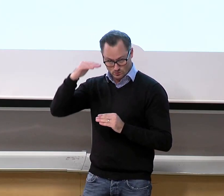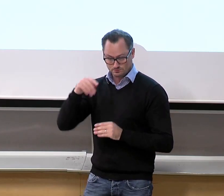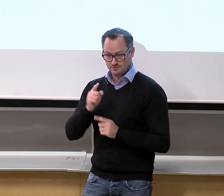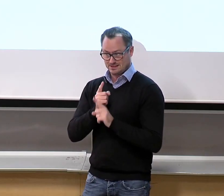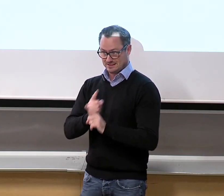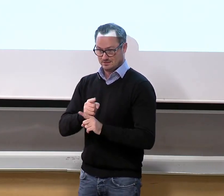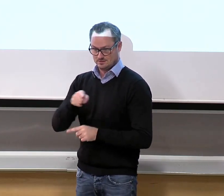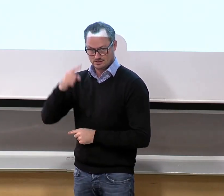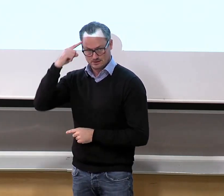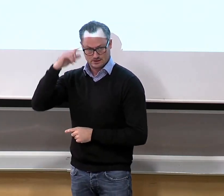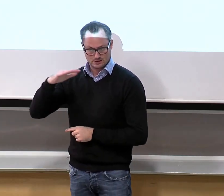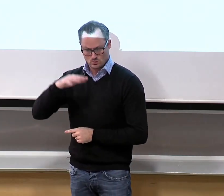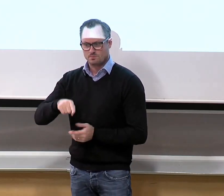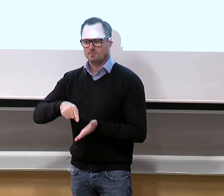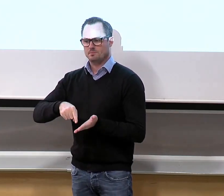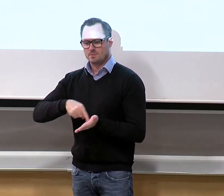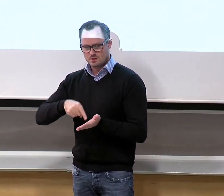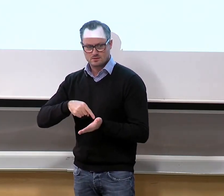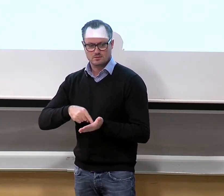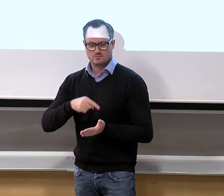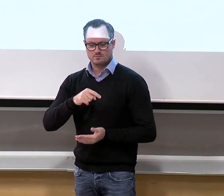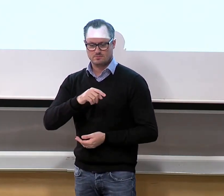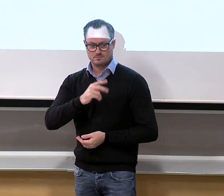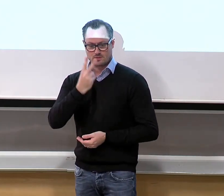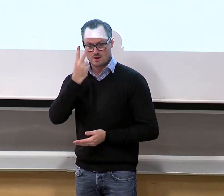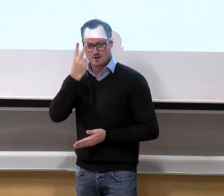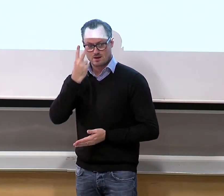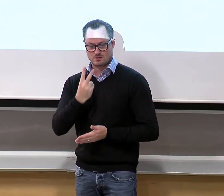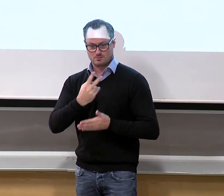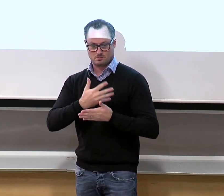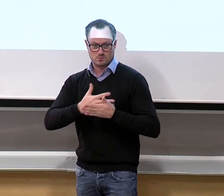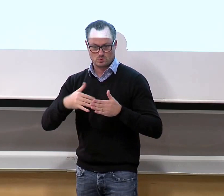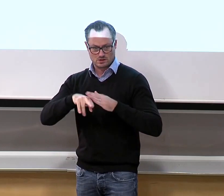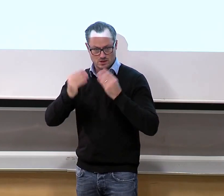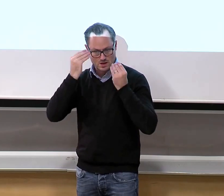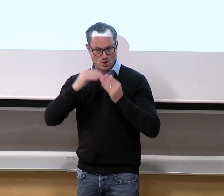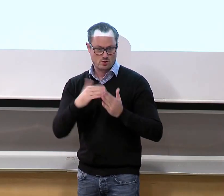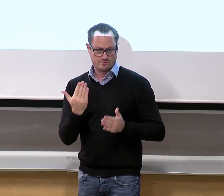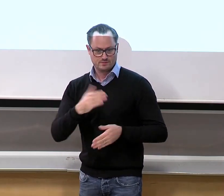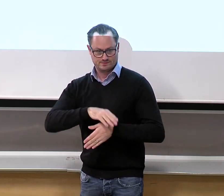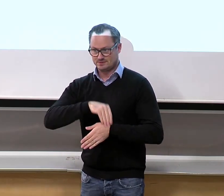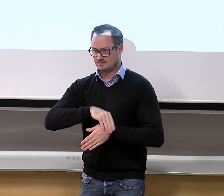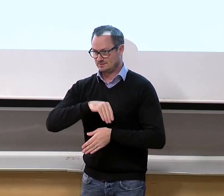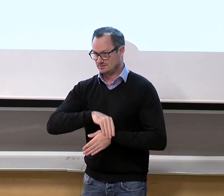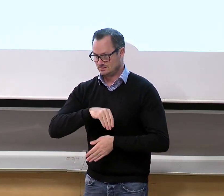Här ser ni fem olika steg som den här teorin då omfattar. Och inlärare